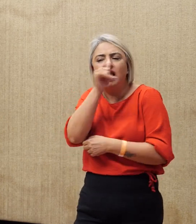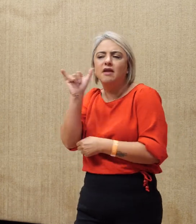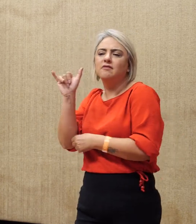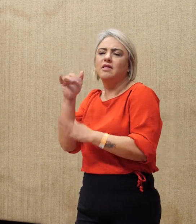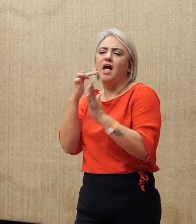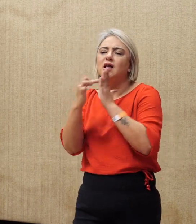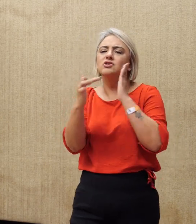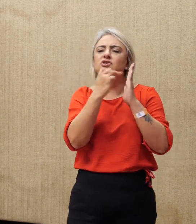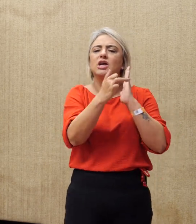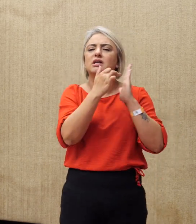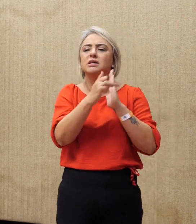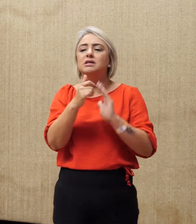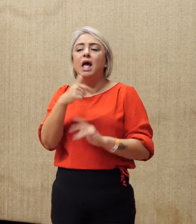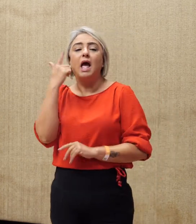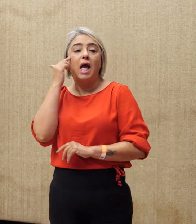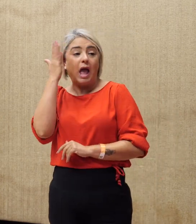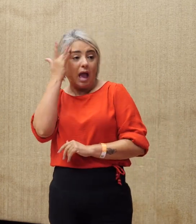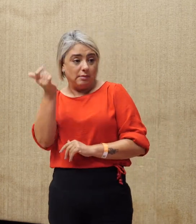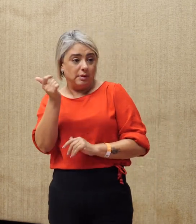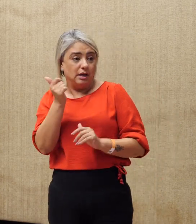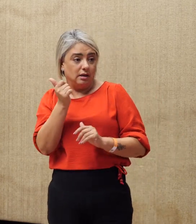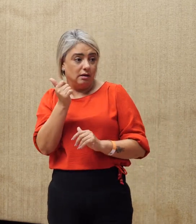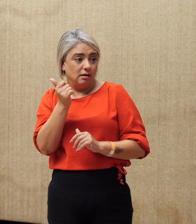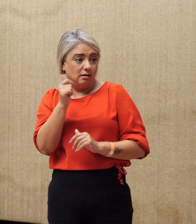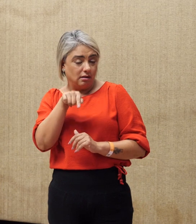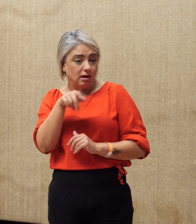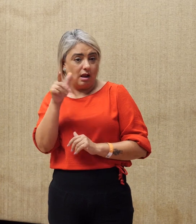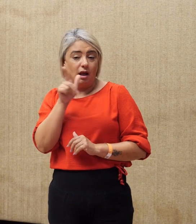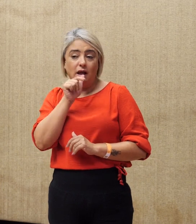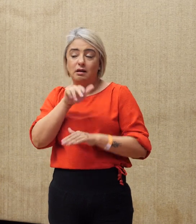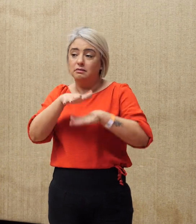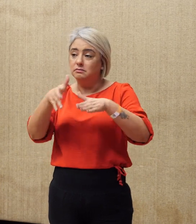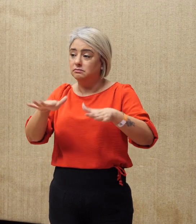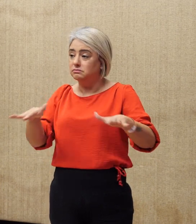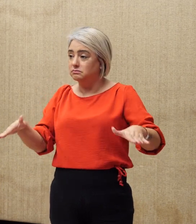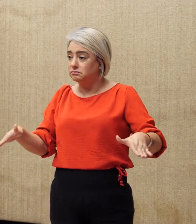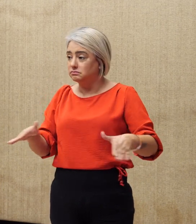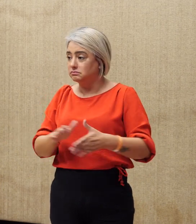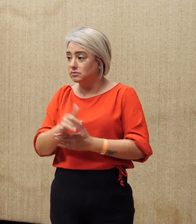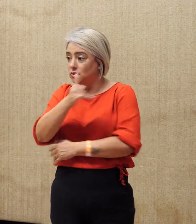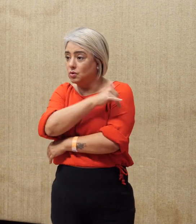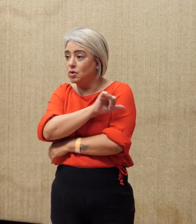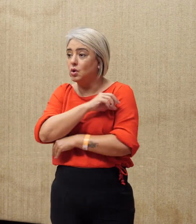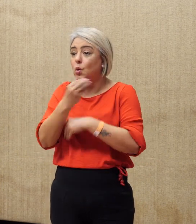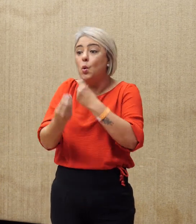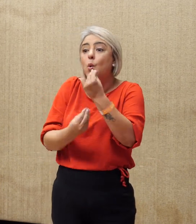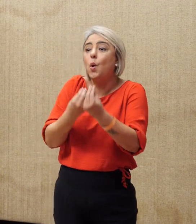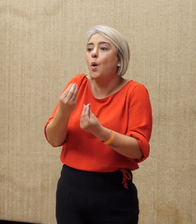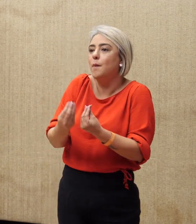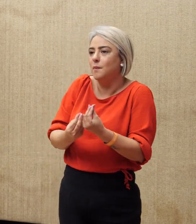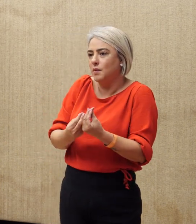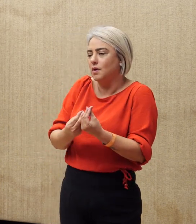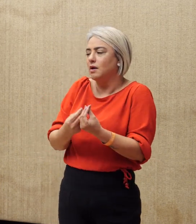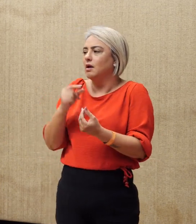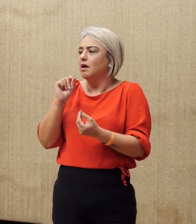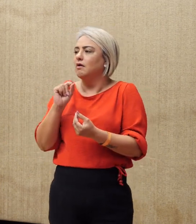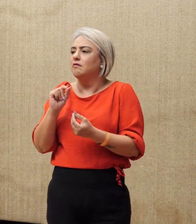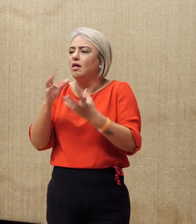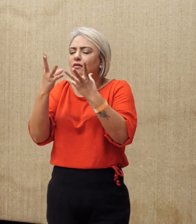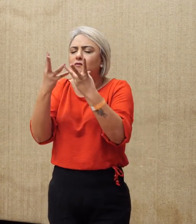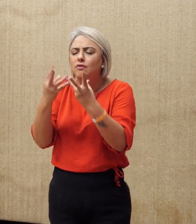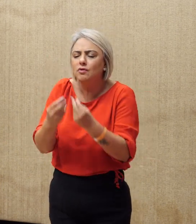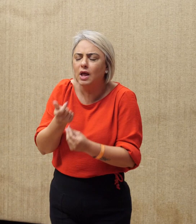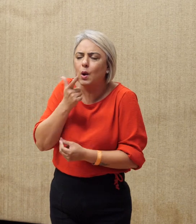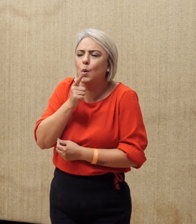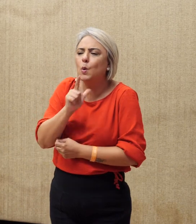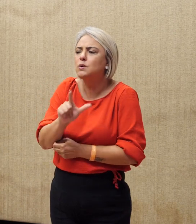esse genocídio que está previsto para acontecer no dia de amanhã nas praias do Rio de Janeiro? E de que forma vai se filtrar, vai